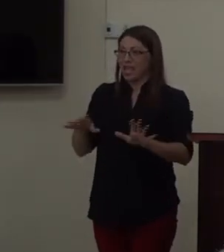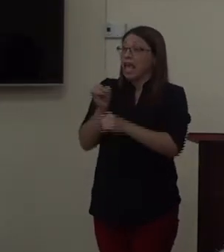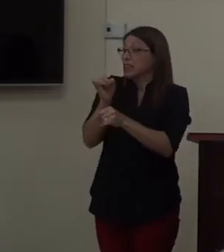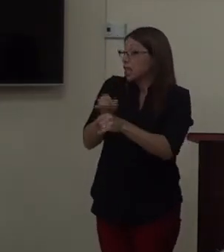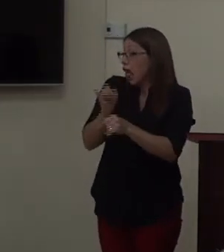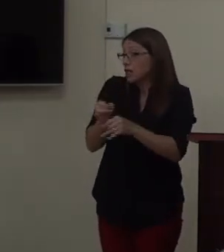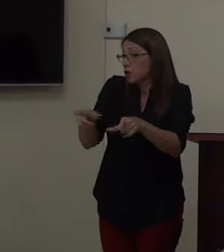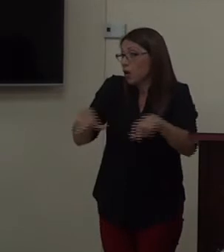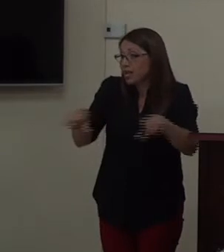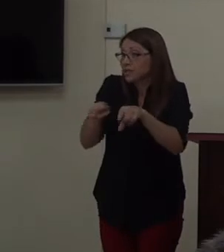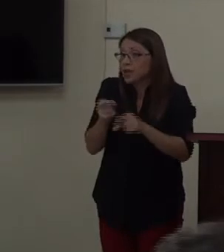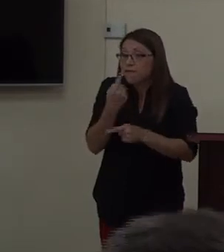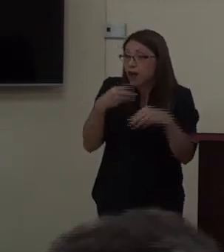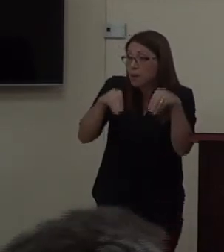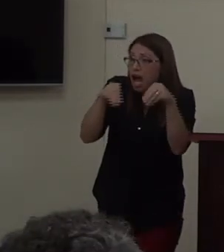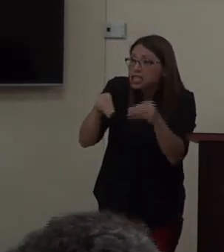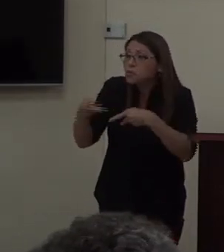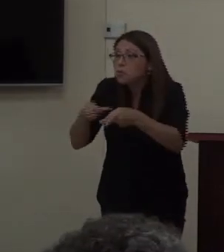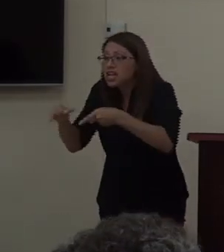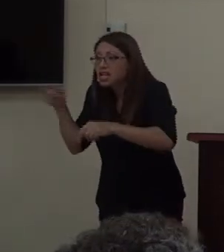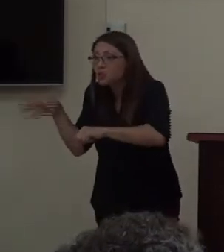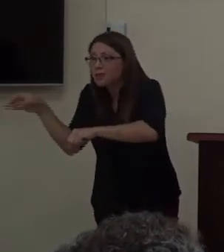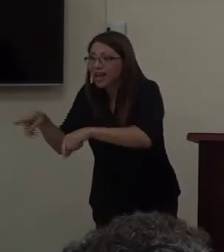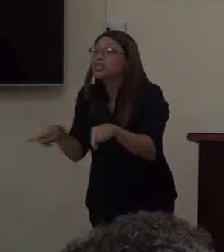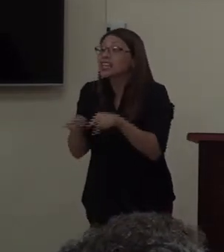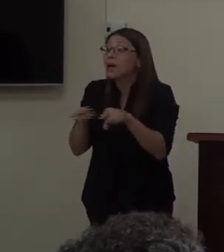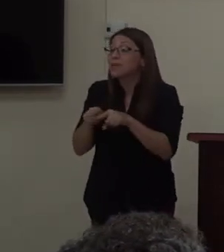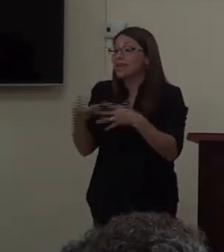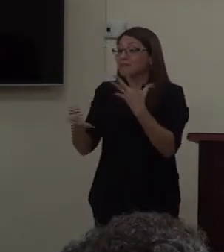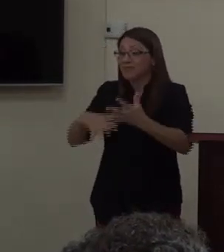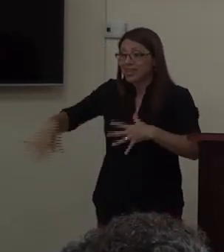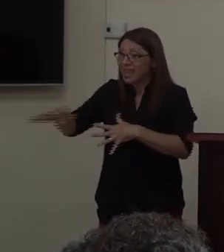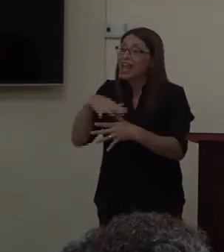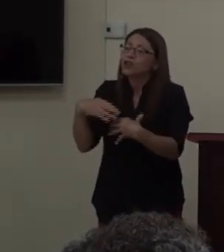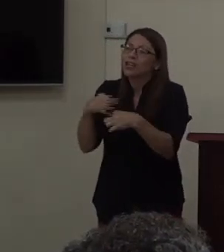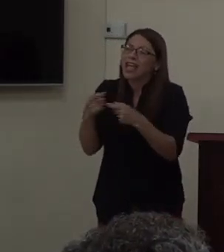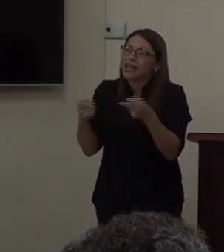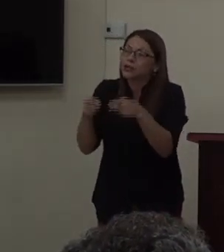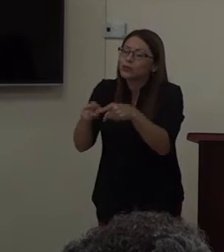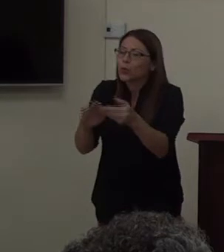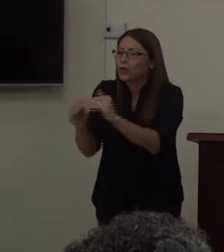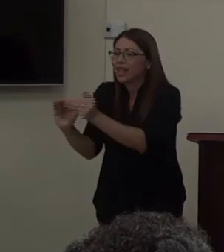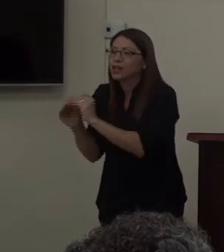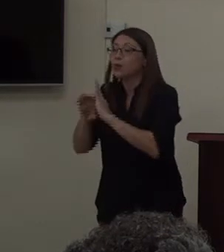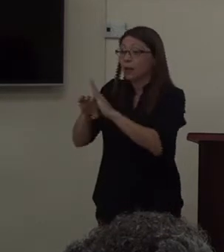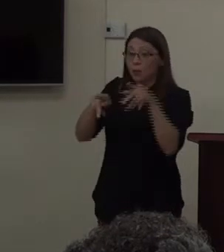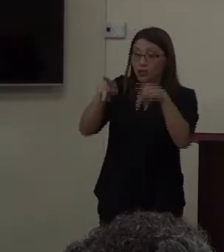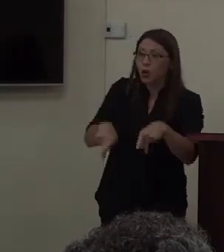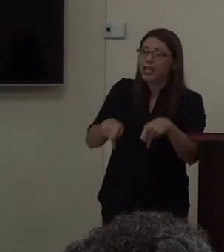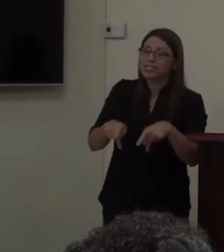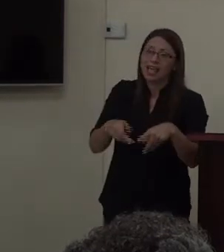boleterías, supermercados, y los grupos e individuos exocomunitarios, es decir, estos, digamos, hispano-costarricenses o